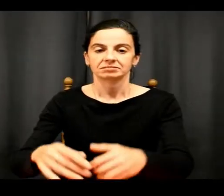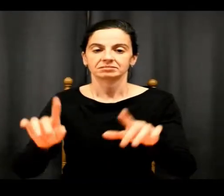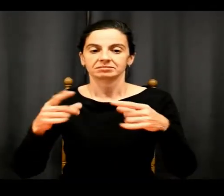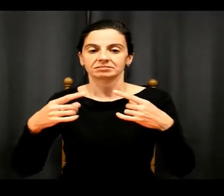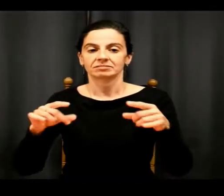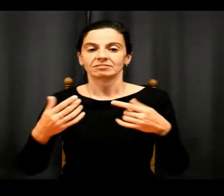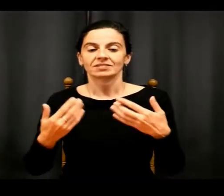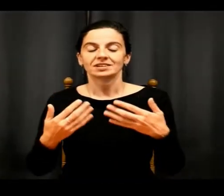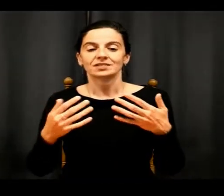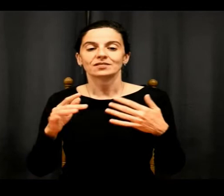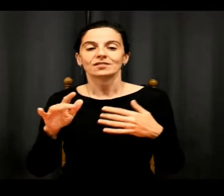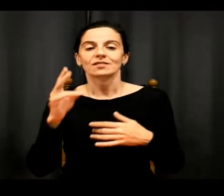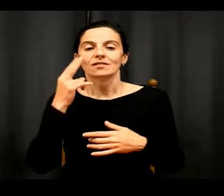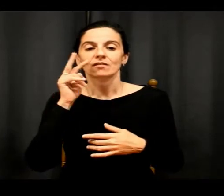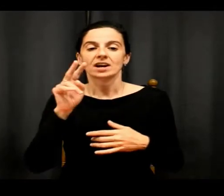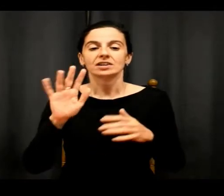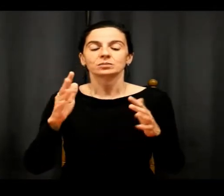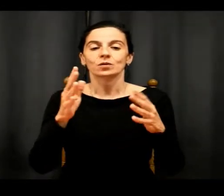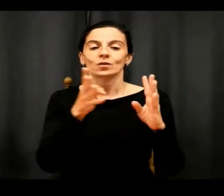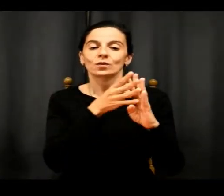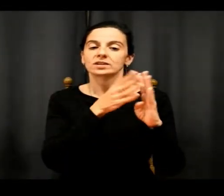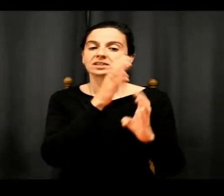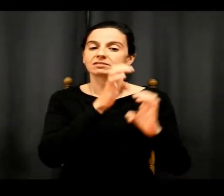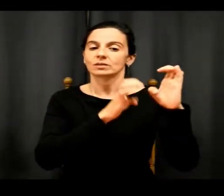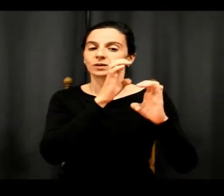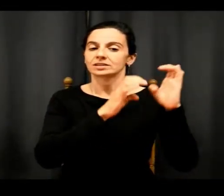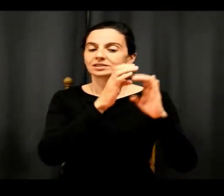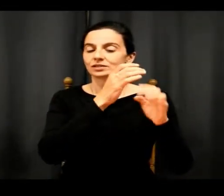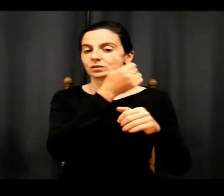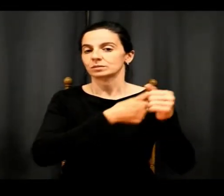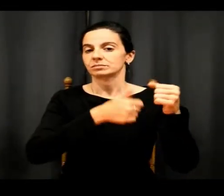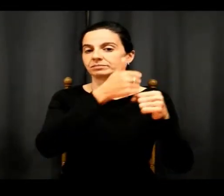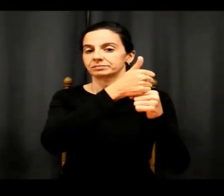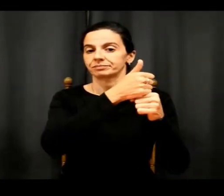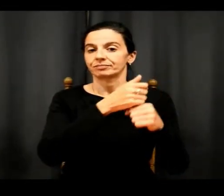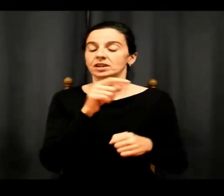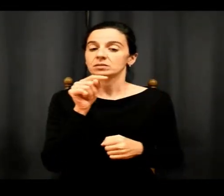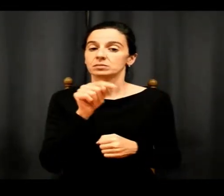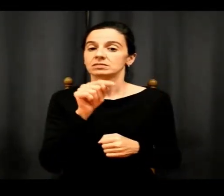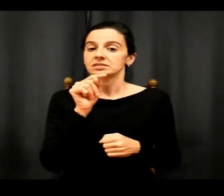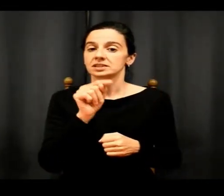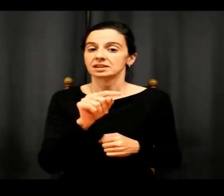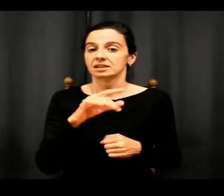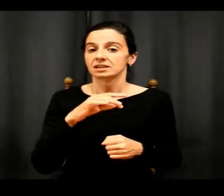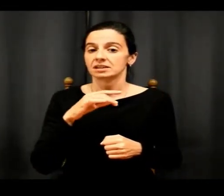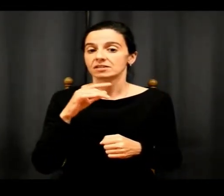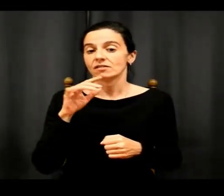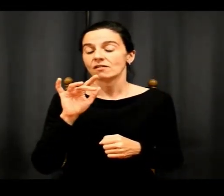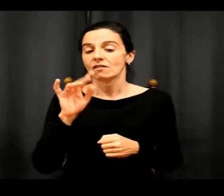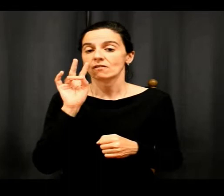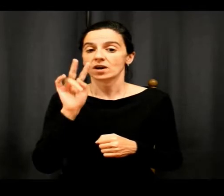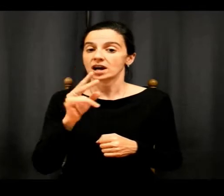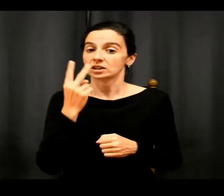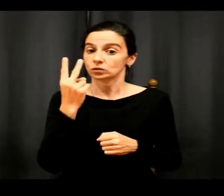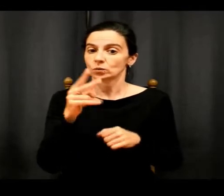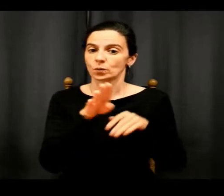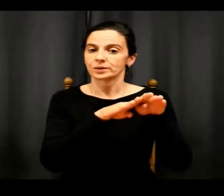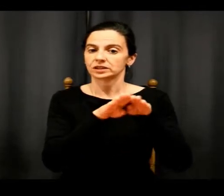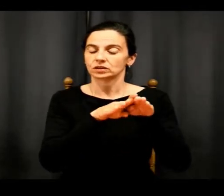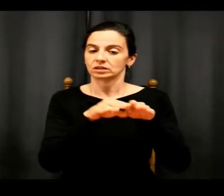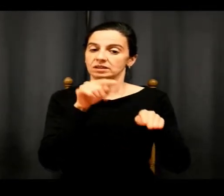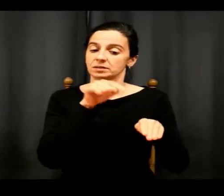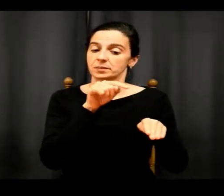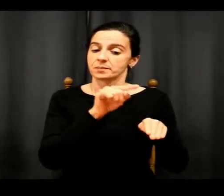Nous allons voir comment construire une grille d'évaluation. Pour ce faire, nous allons envisager deux méthodes, une méthode